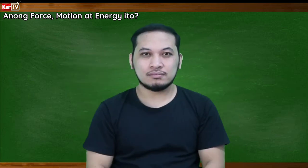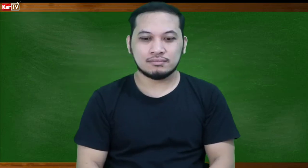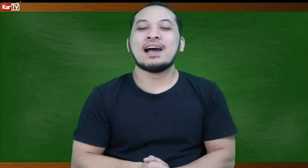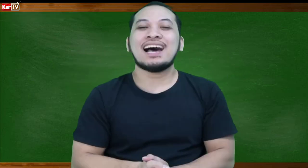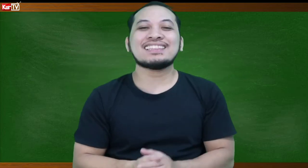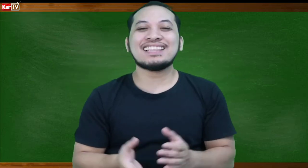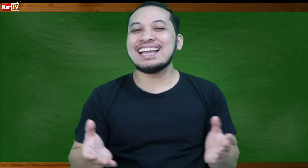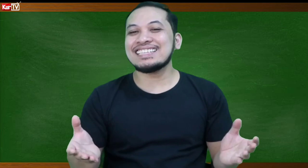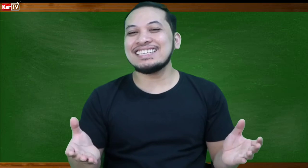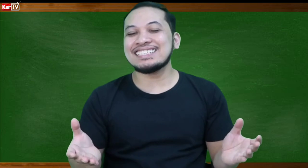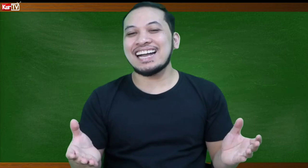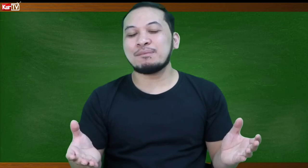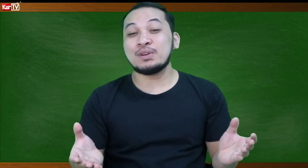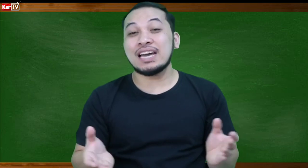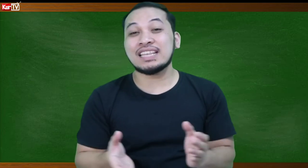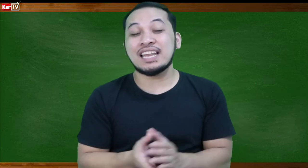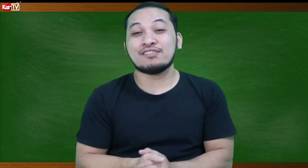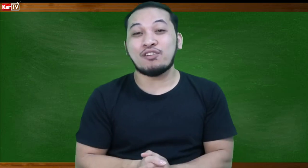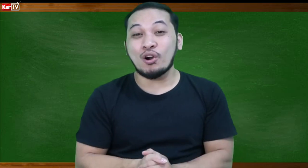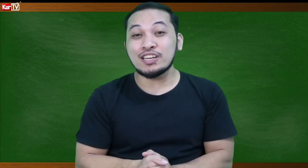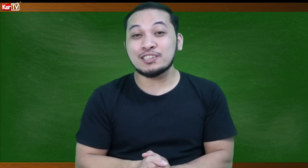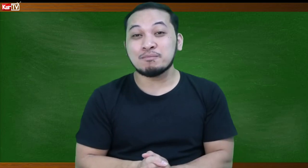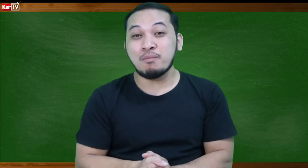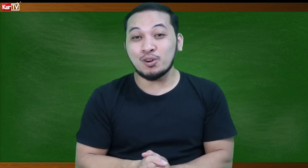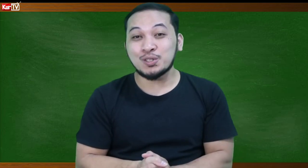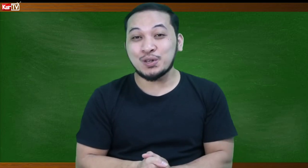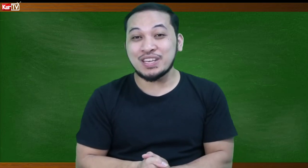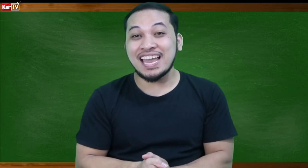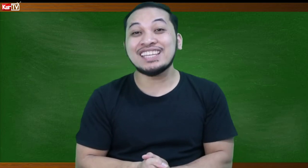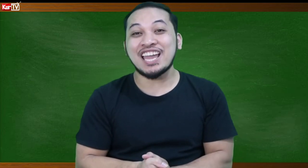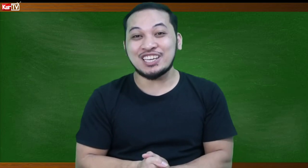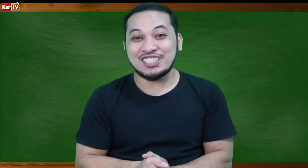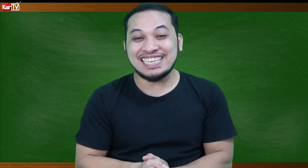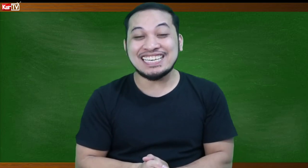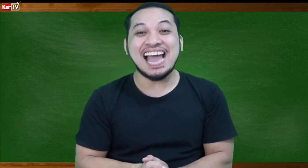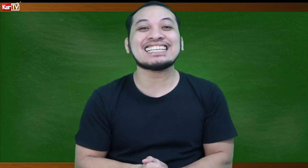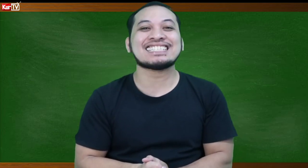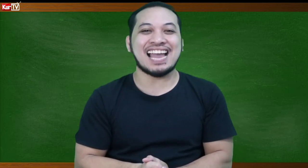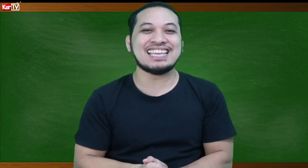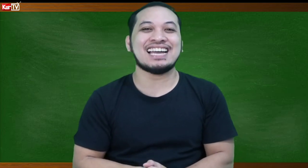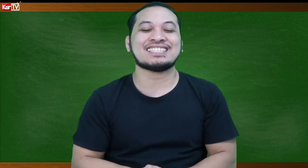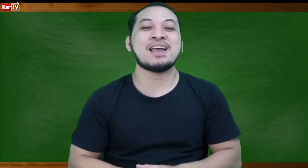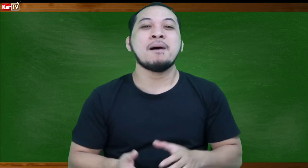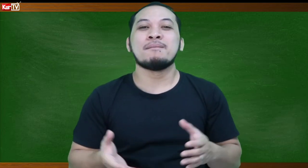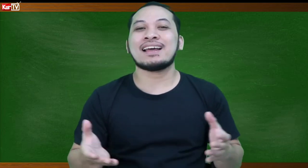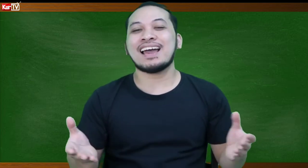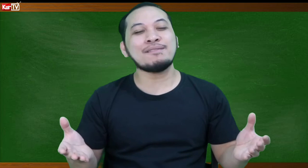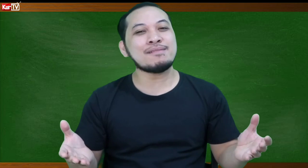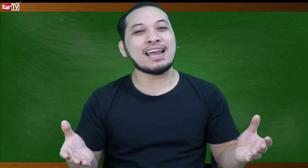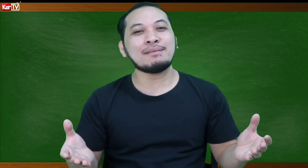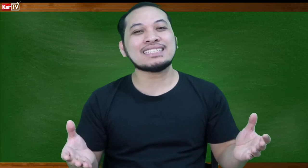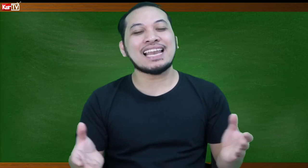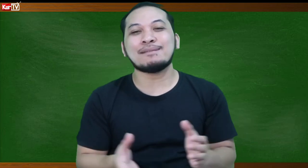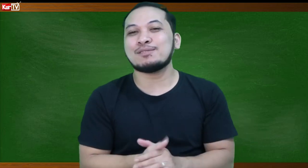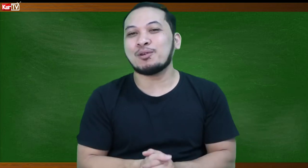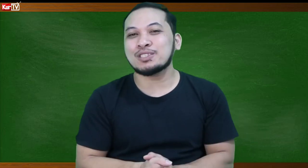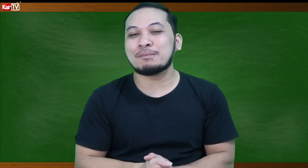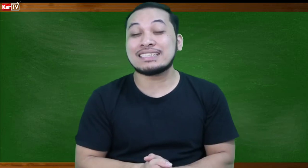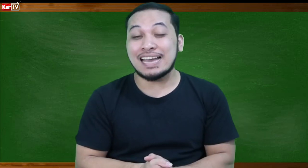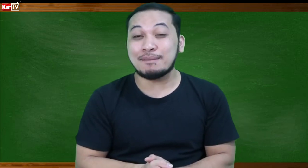At naisayin nasta nga po natin ang force, motion, and energy ng science. Maraming maraming salamat po sa pagsama